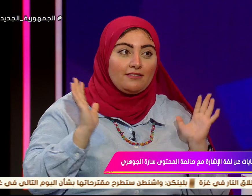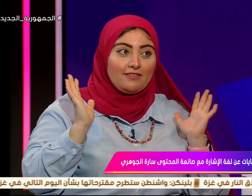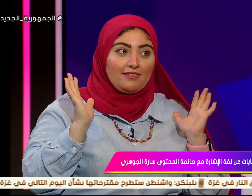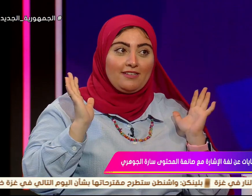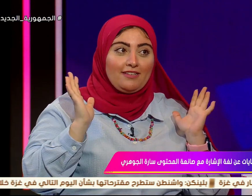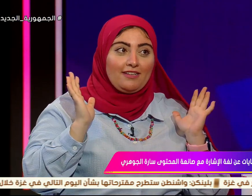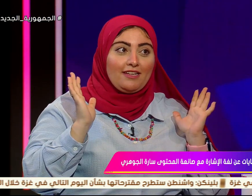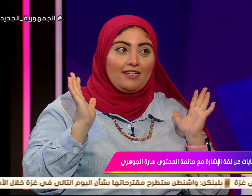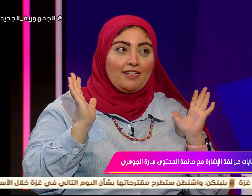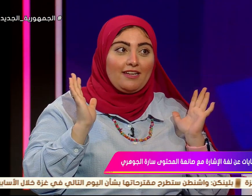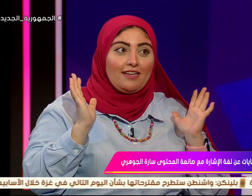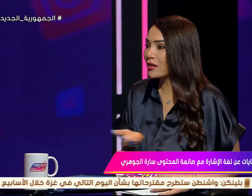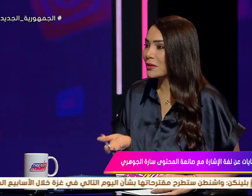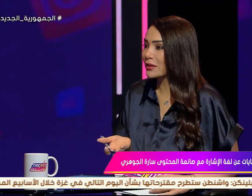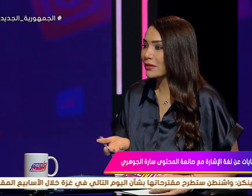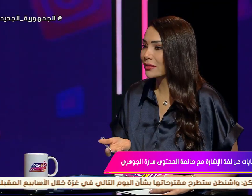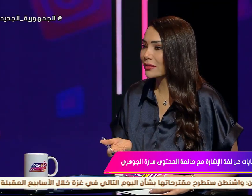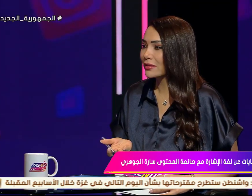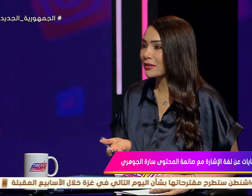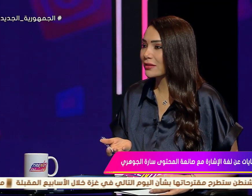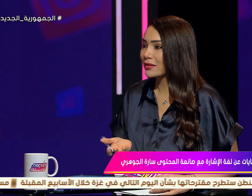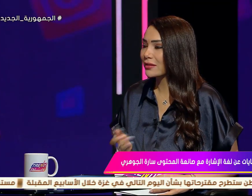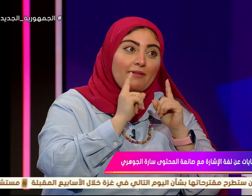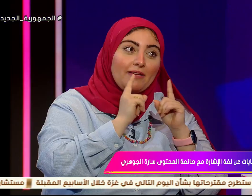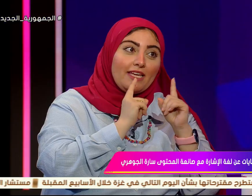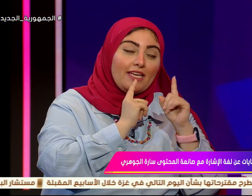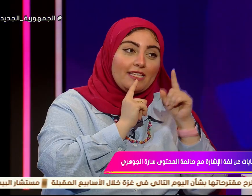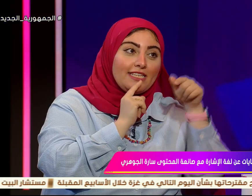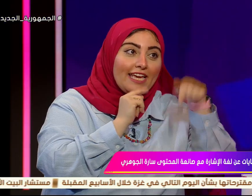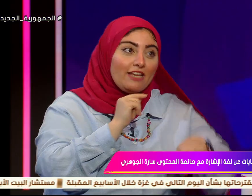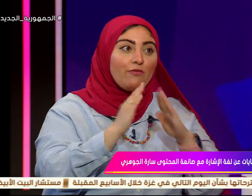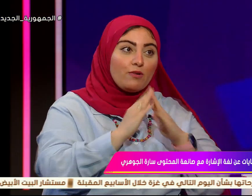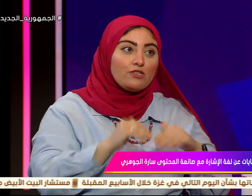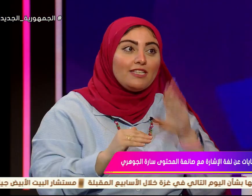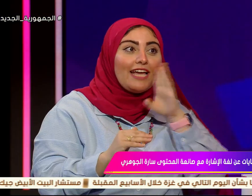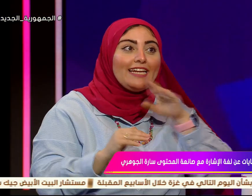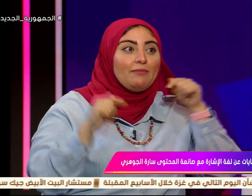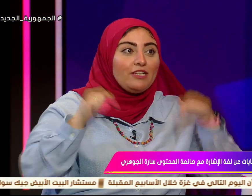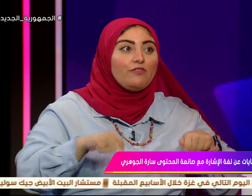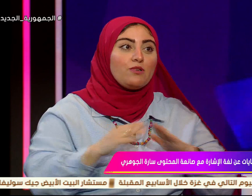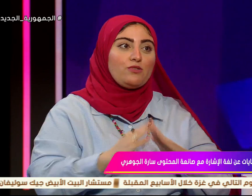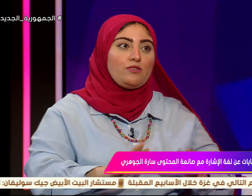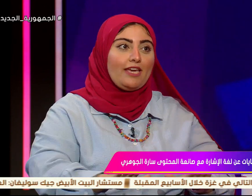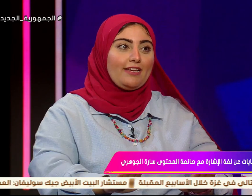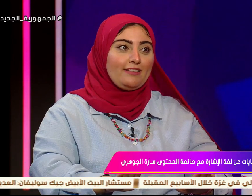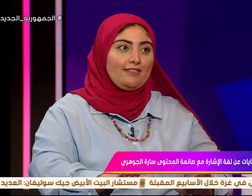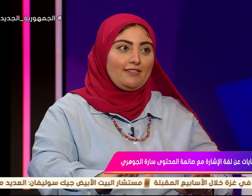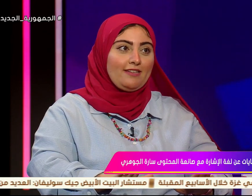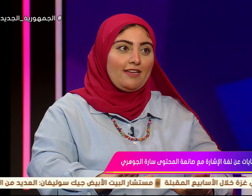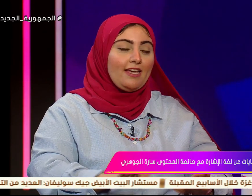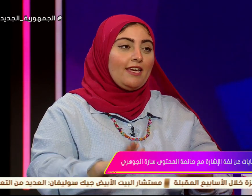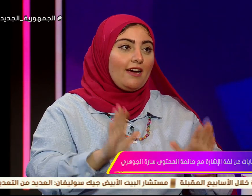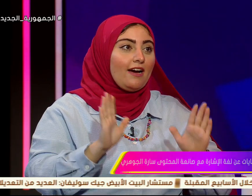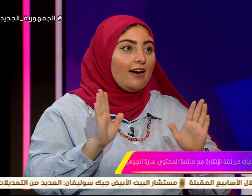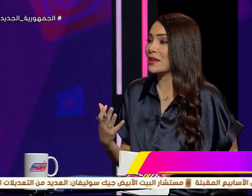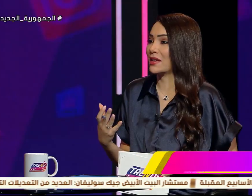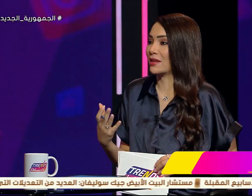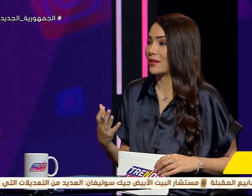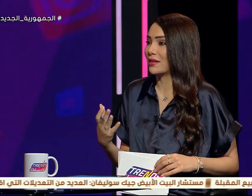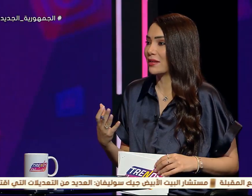اه اوكي طب ما هو السعوديه عربي عربي بس انت هنا في مصر تتعلمي اللي في مصر هنا اه قصدك العمي انت عايزه